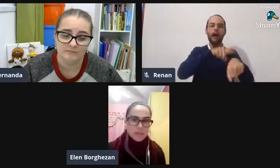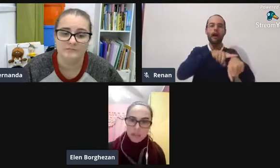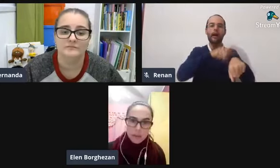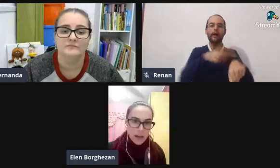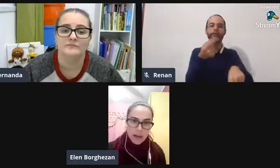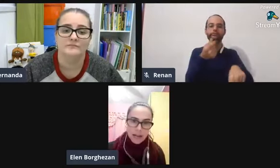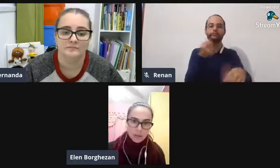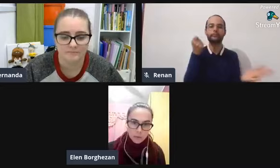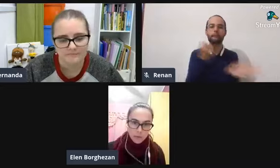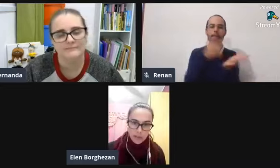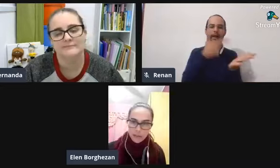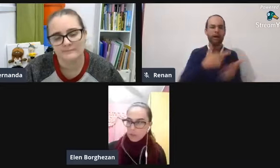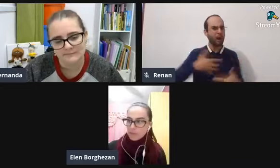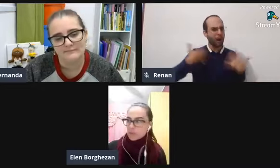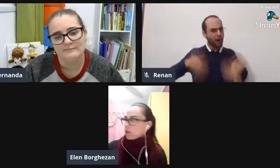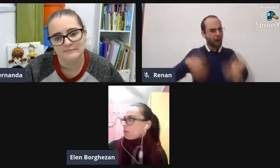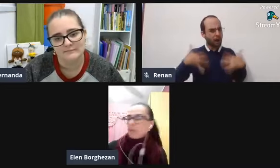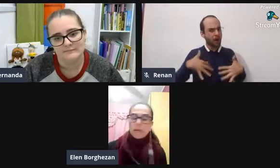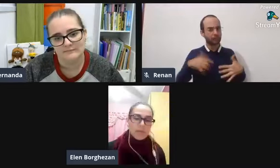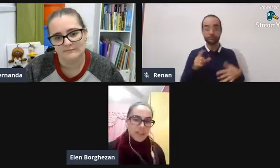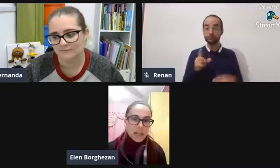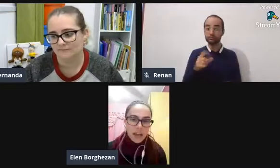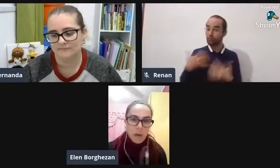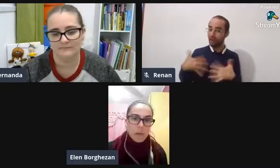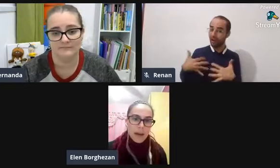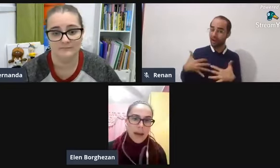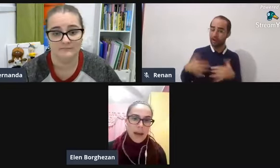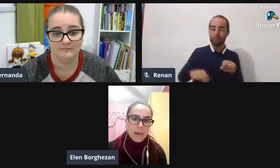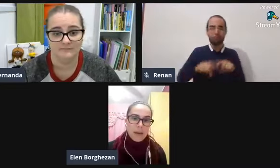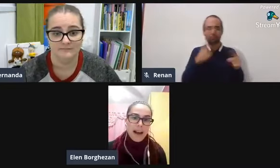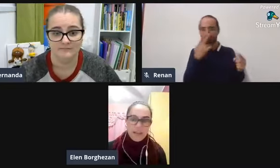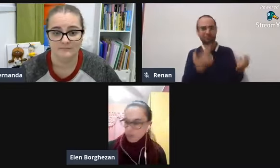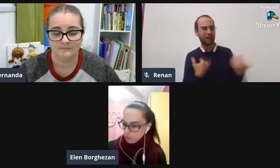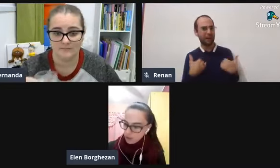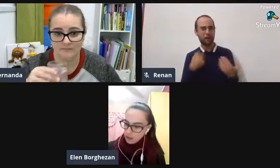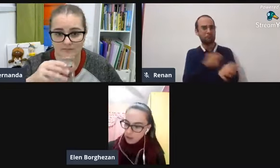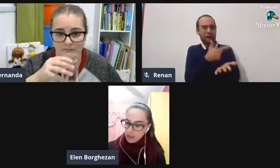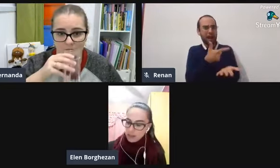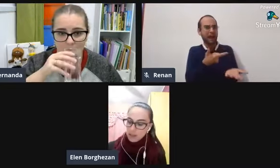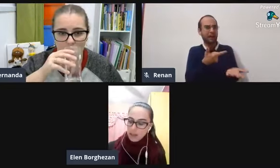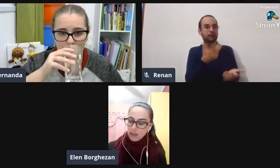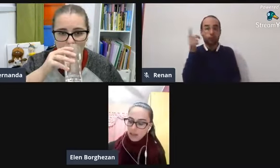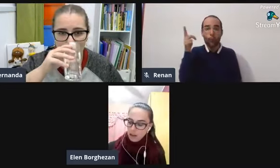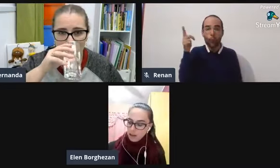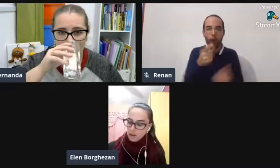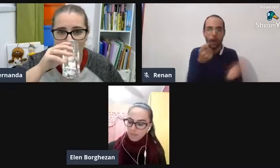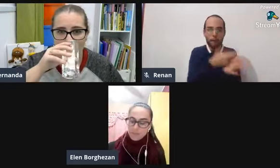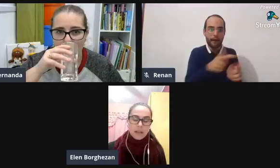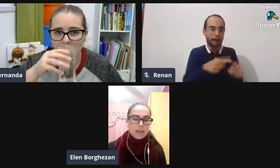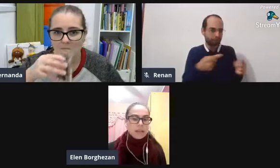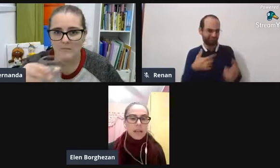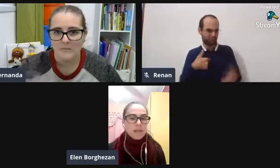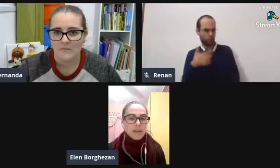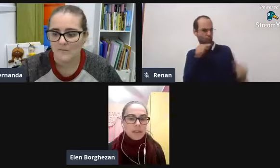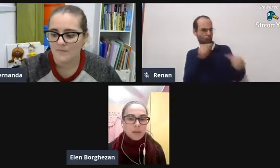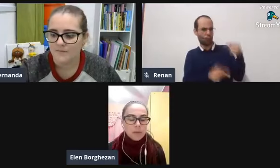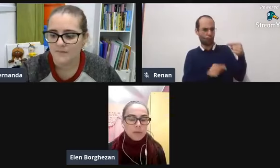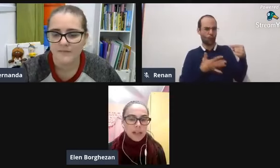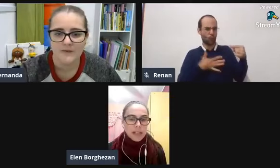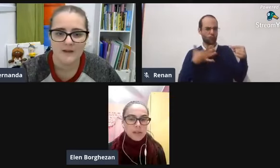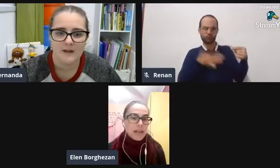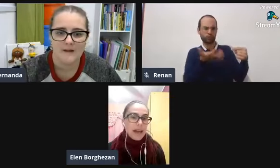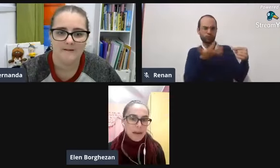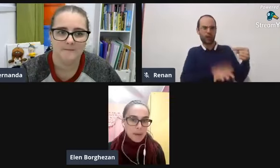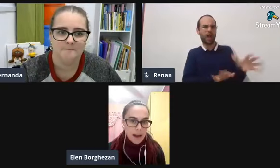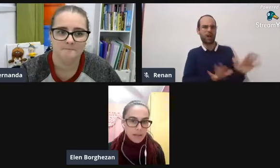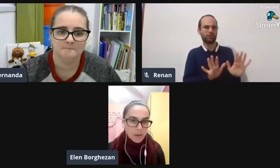nem é um valor caro, né, tem uma professora que sempre fala que é pagável, e todo mundo